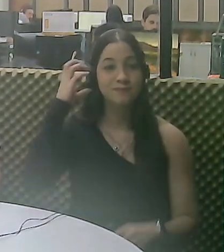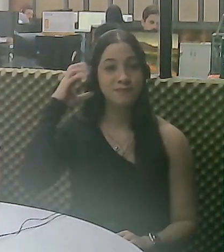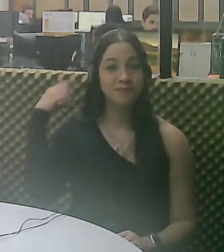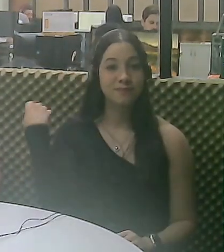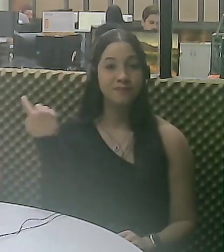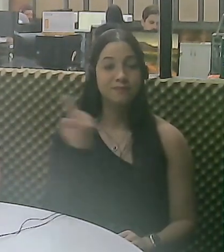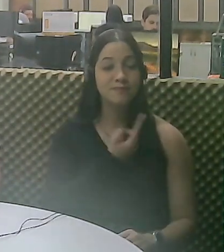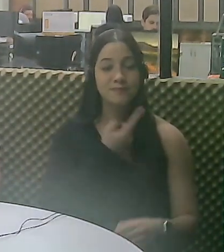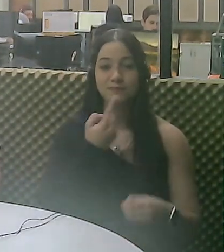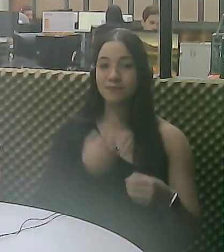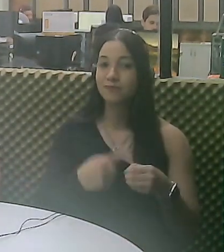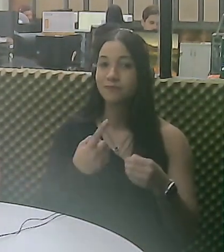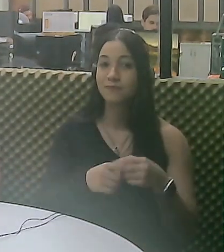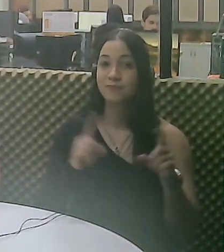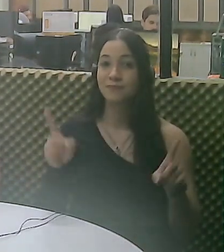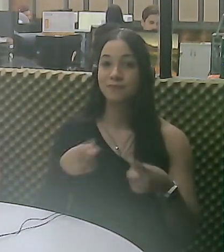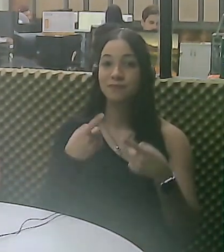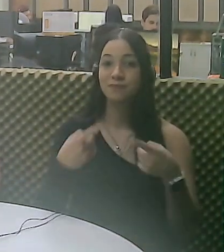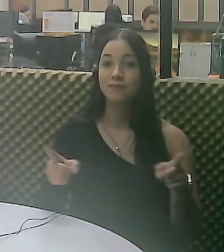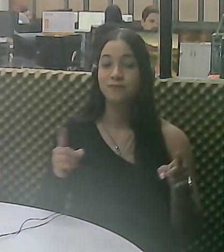Rádio Nossa Cidade.